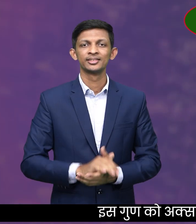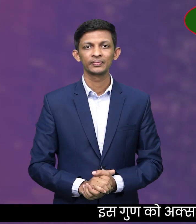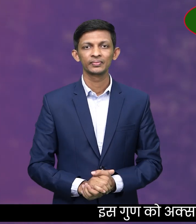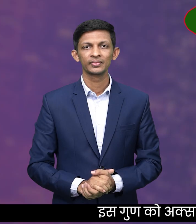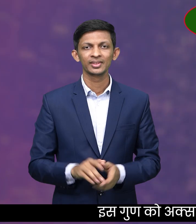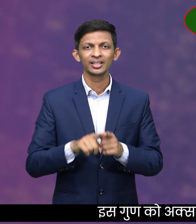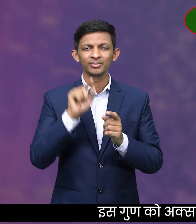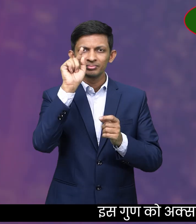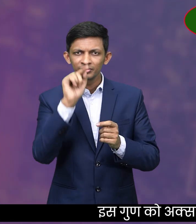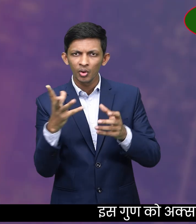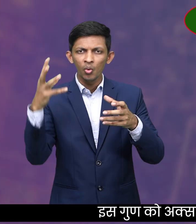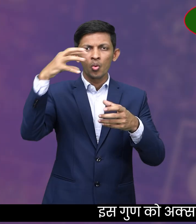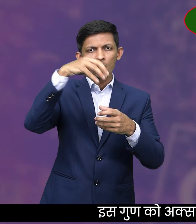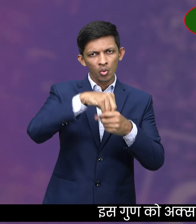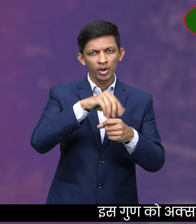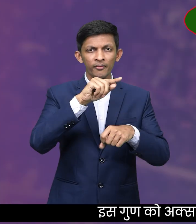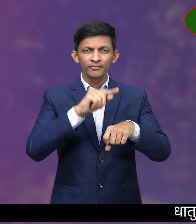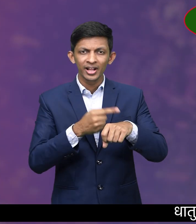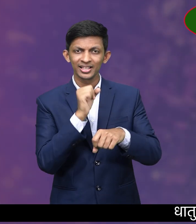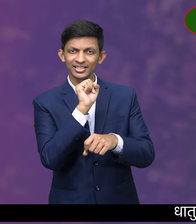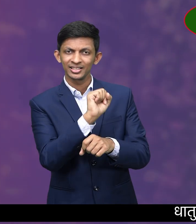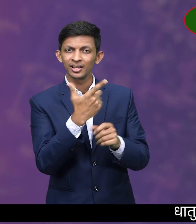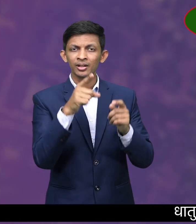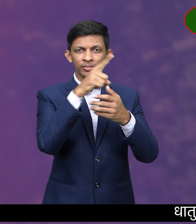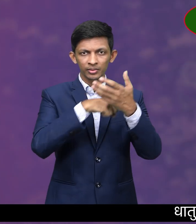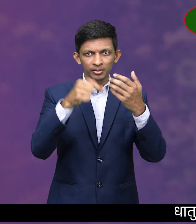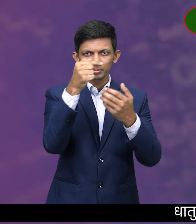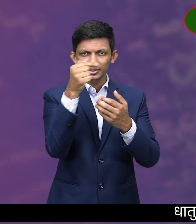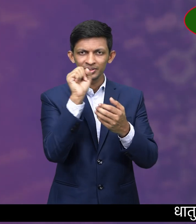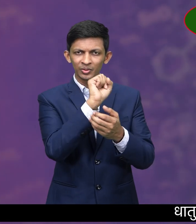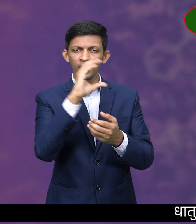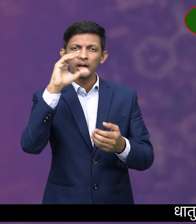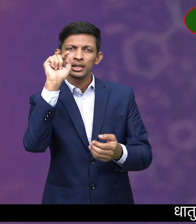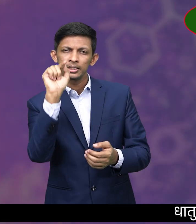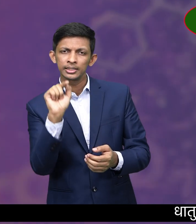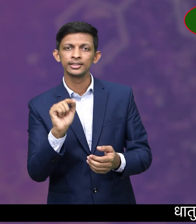धनात्मक लक्षण कहा जाता है। धातु विद्युत धनात्मक तत्व है।